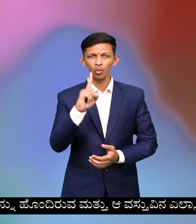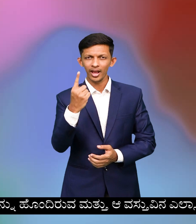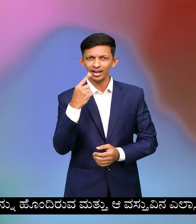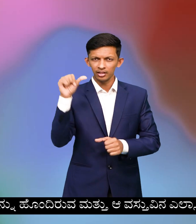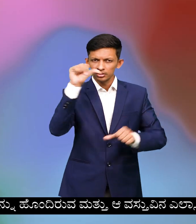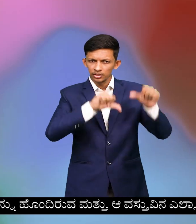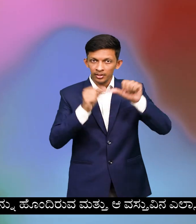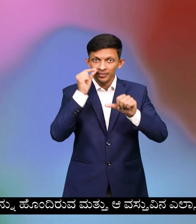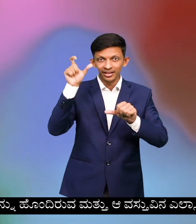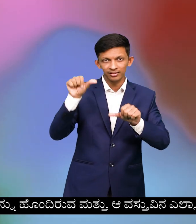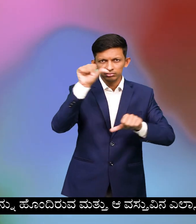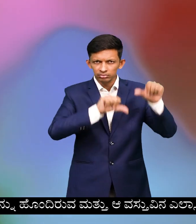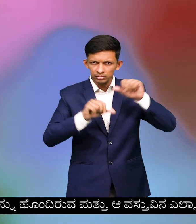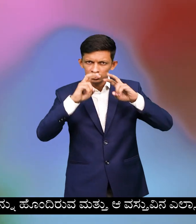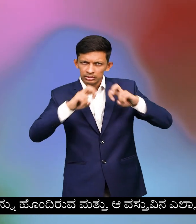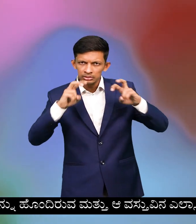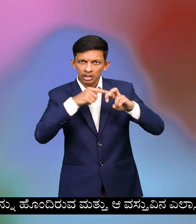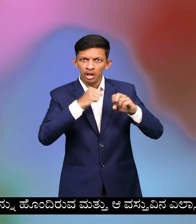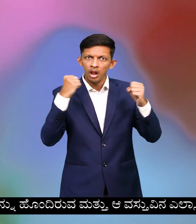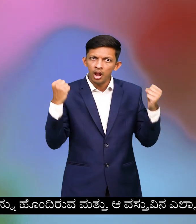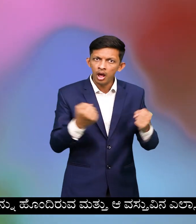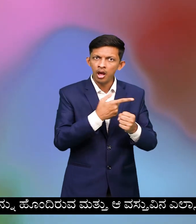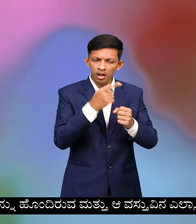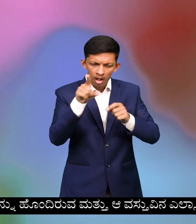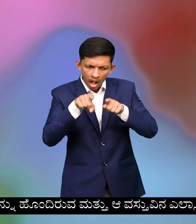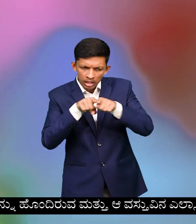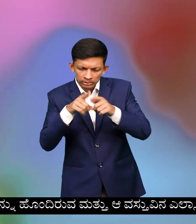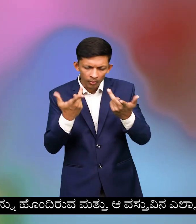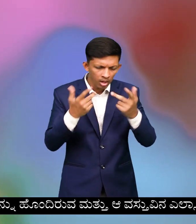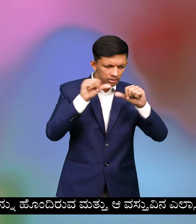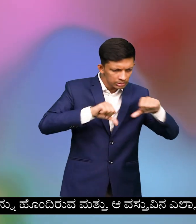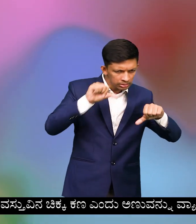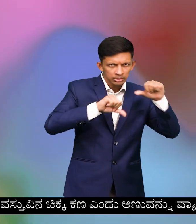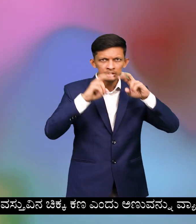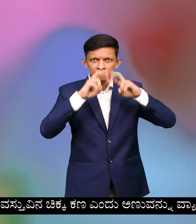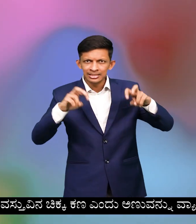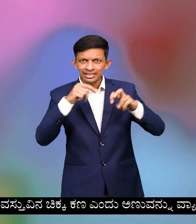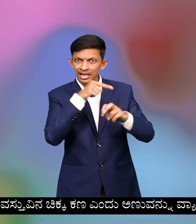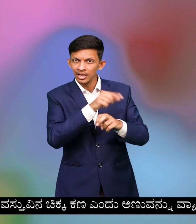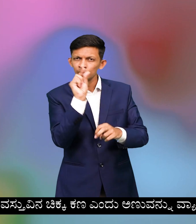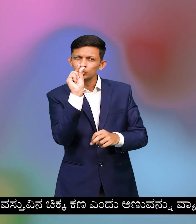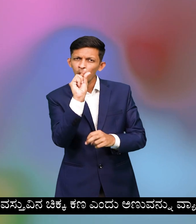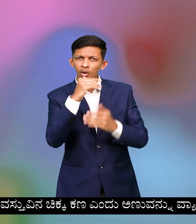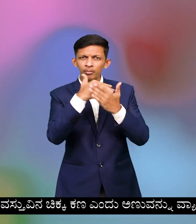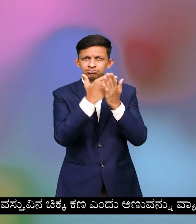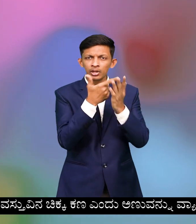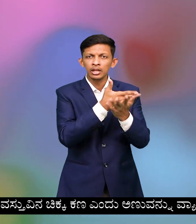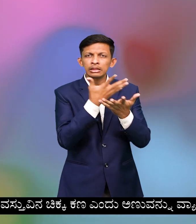ಸ್ವತಂತ್ರ ಅಸ್ತಿತ್ವವನ್ನು ಹೊಂದಿರುವ ಮತ್ತು ಆ ವಸ್ತುವಿನ ಎಲ್ಲ ಗುಣಲಕ್ಷಣಗಳನ್ನು ಉಳಿಸಿಕೊಳ್ಳುವ ವಸ್ತುವಿನ ಚಿಕ್ಕ ಕಣ